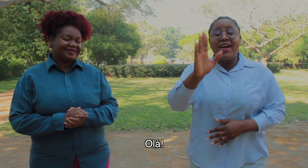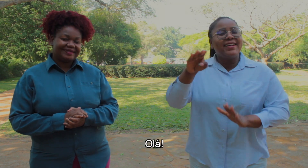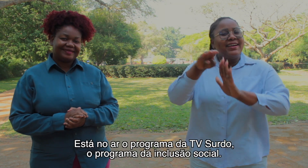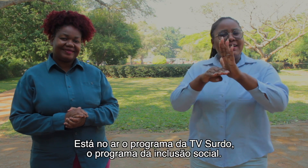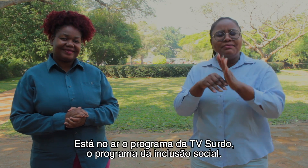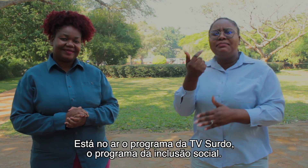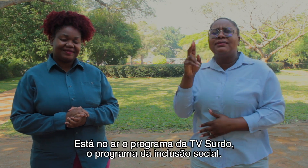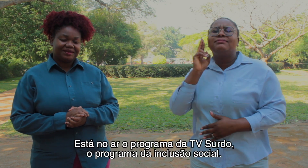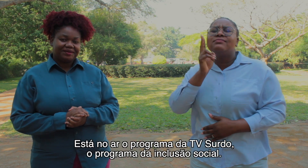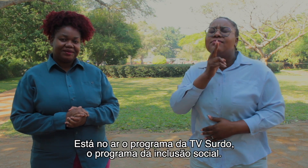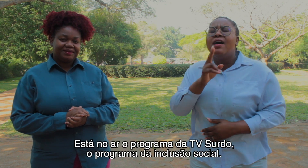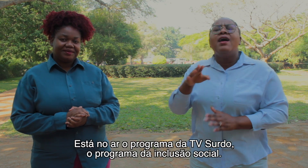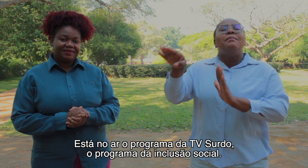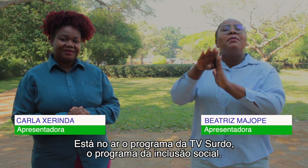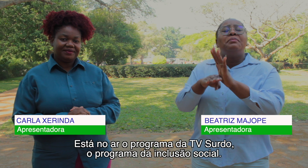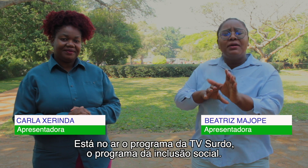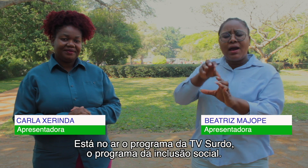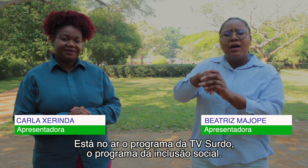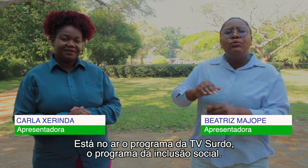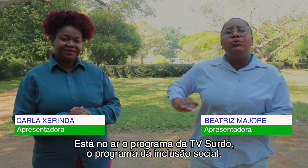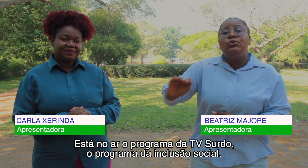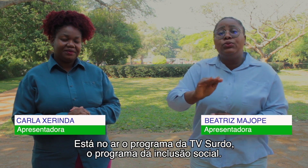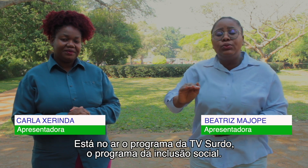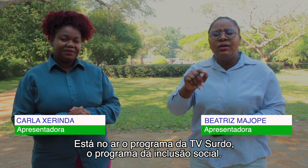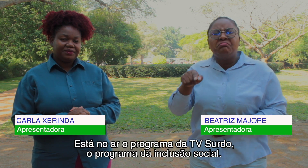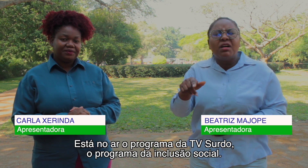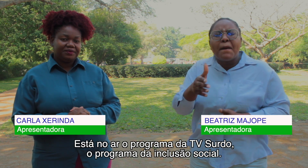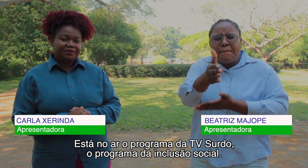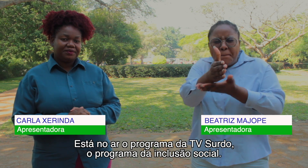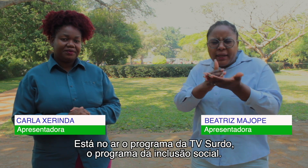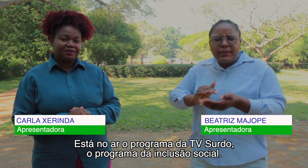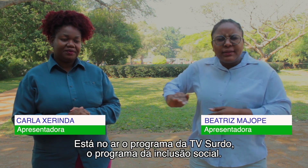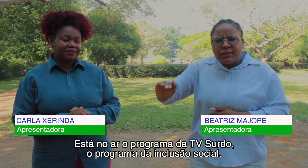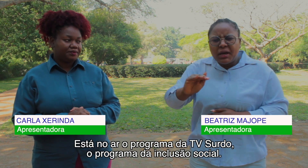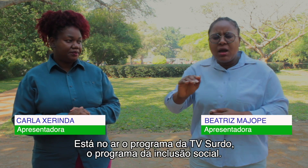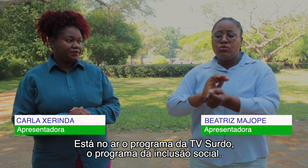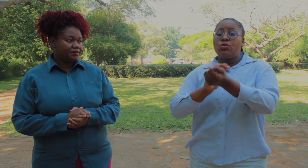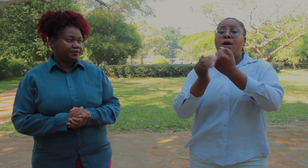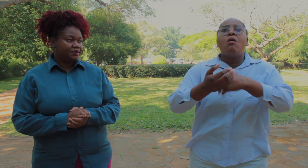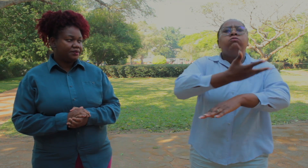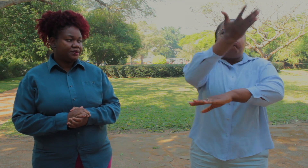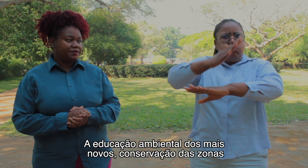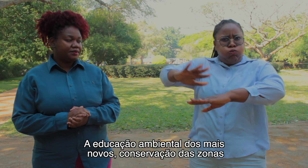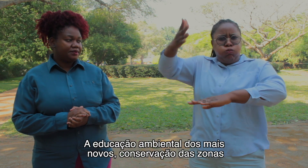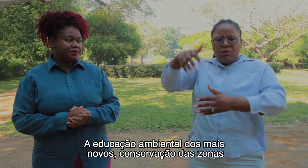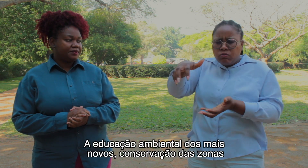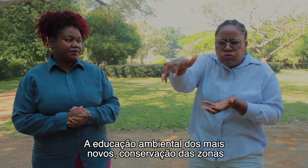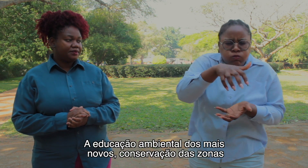Olá! Está no ar o programa da TV Surdo, o programa da inclusão social. A educação ambiental